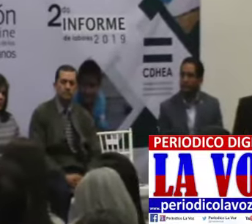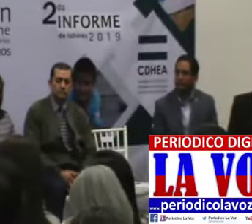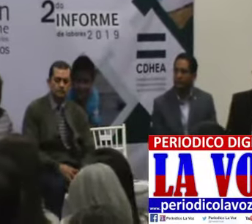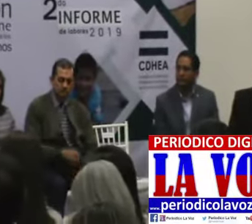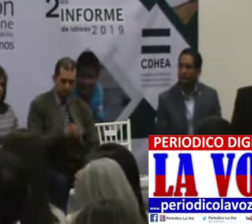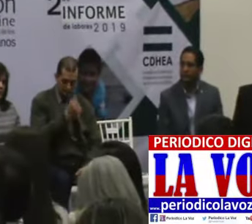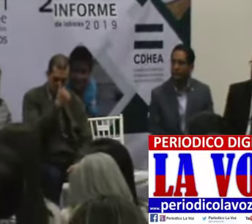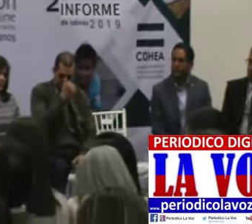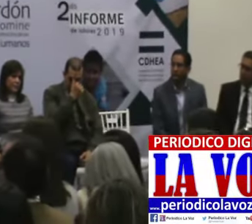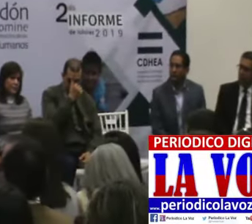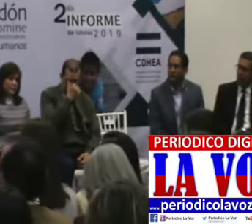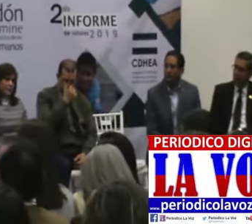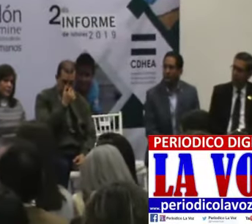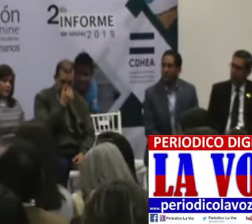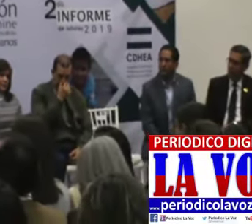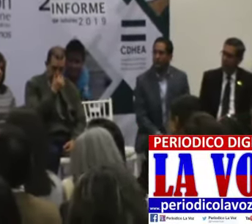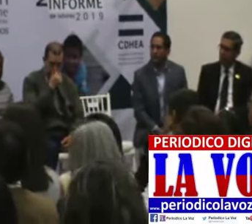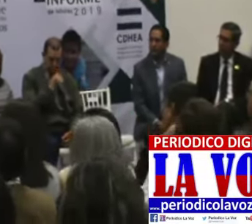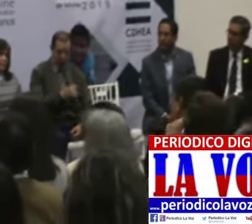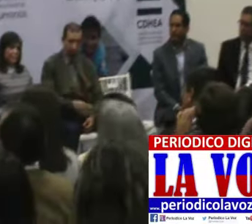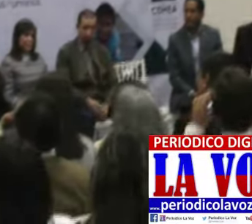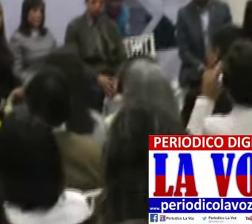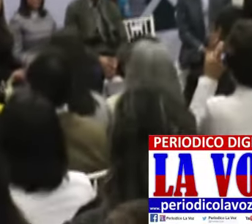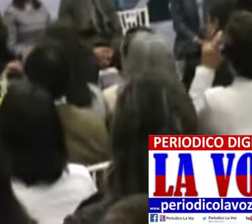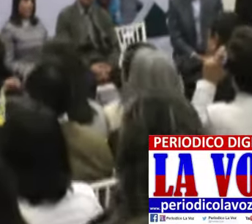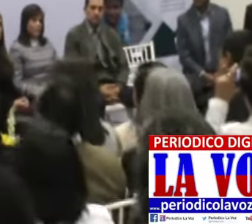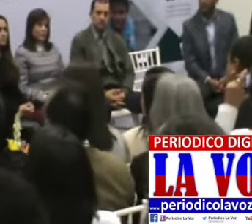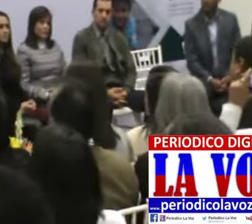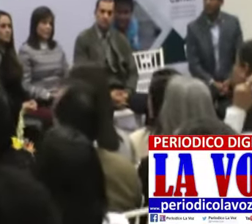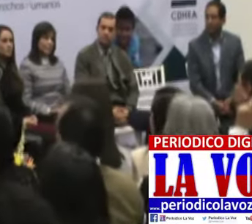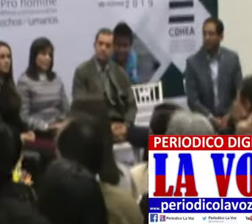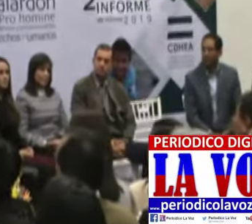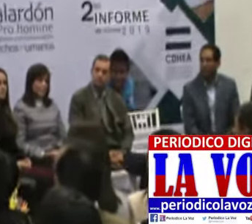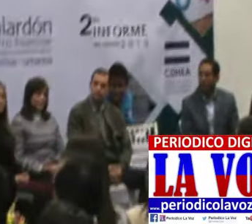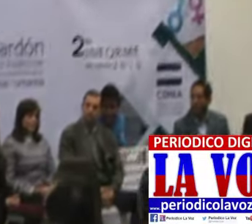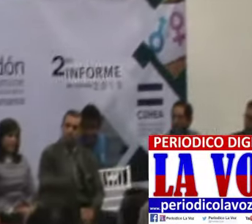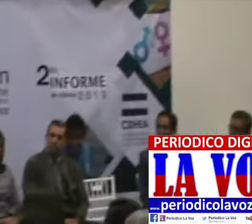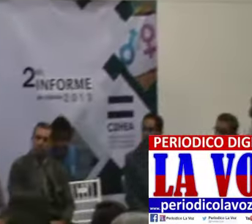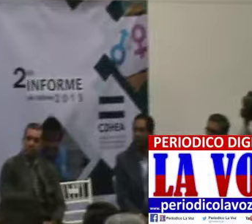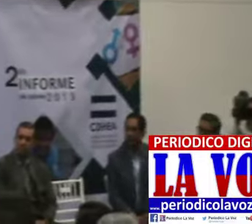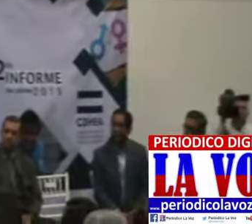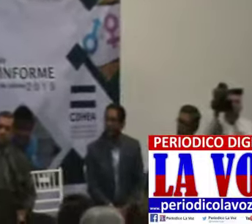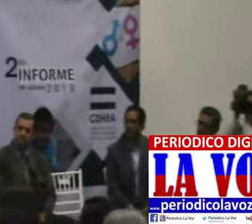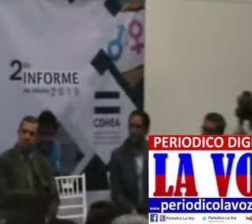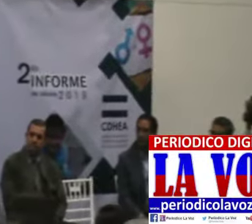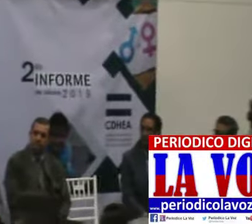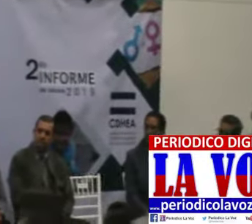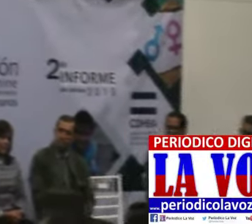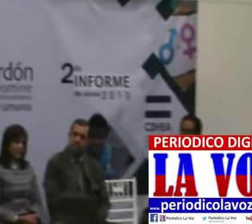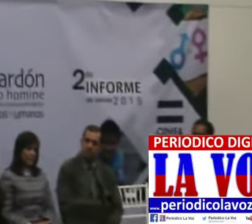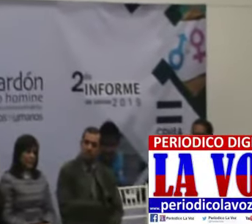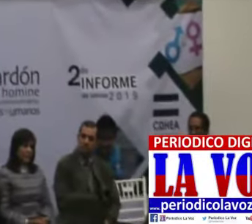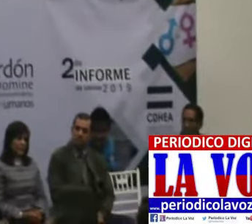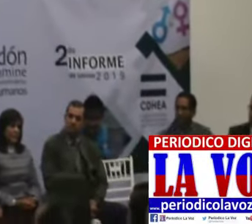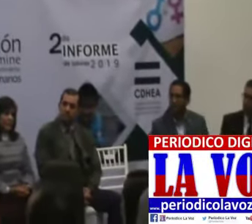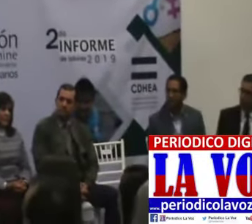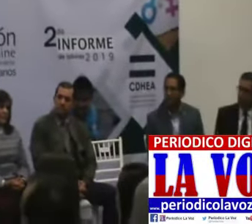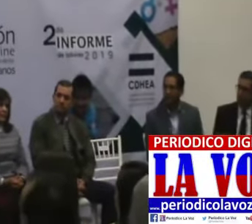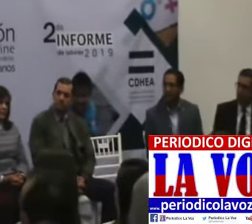Comisión. Debo reconocer que en el terreno de los centros penitenciarios